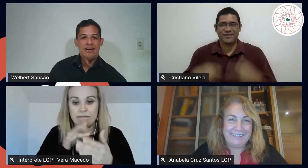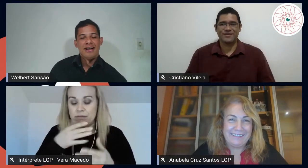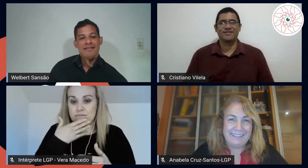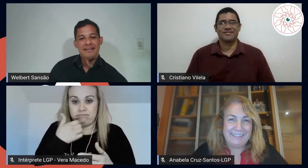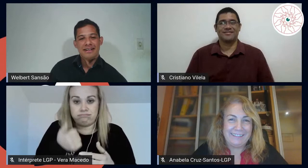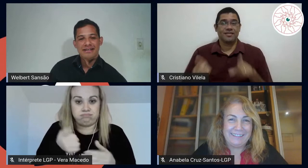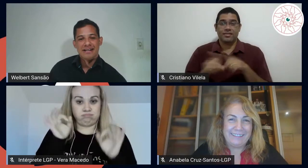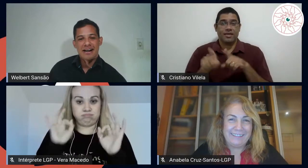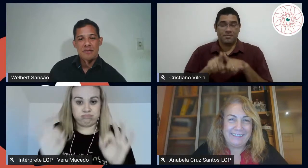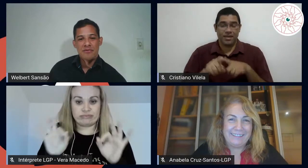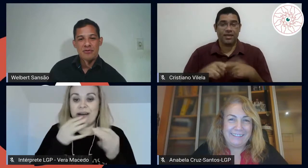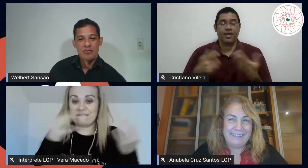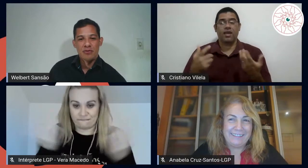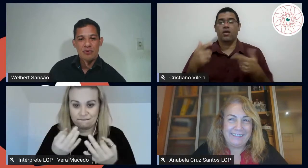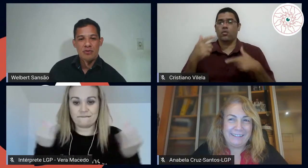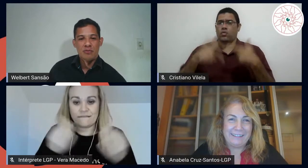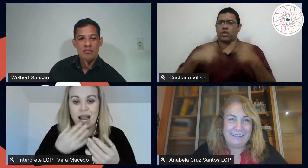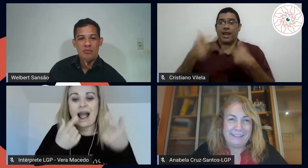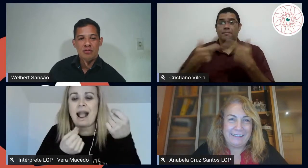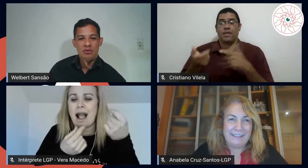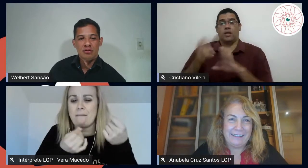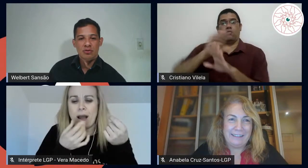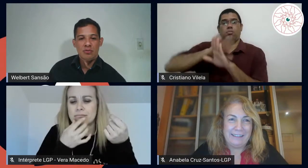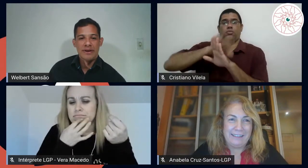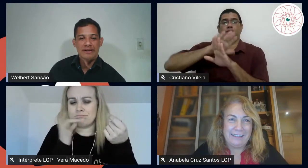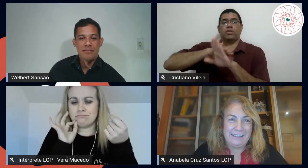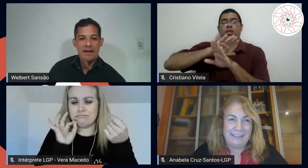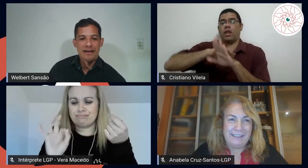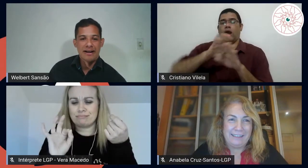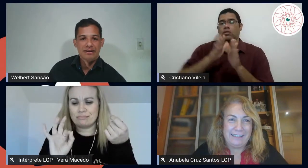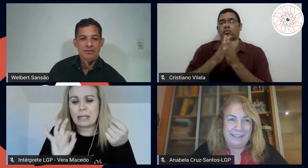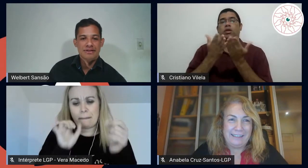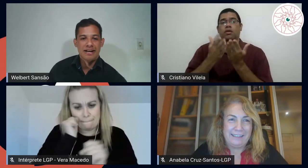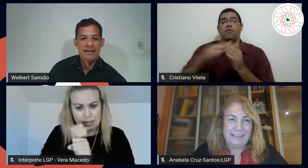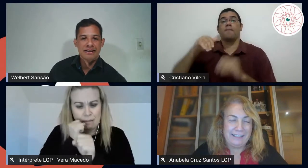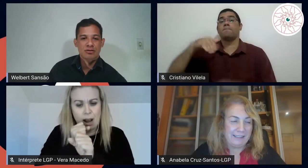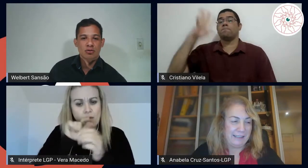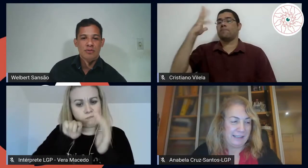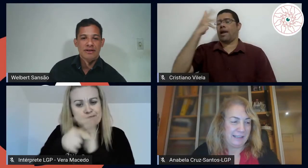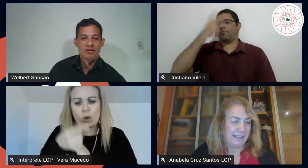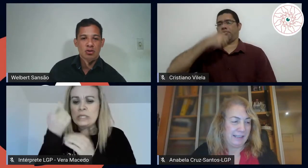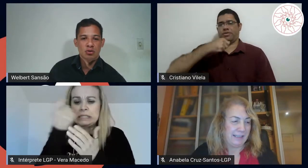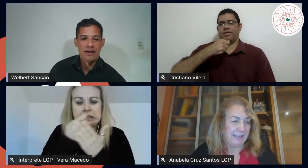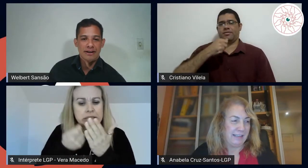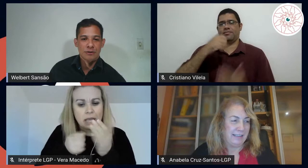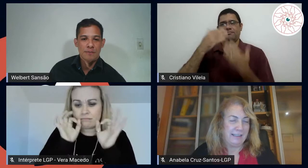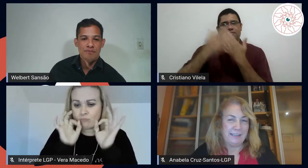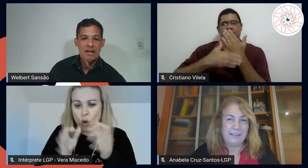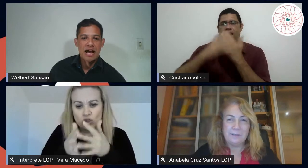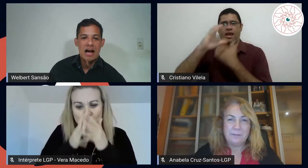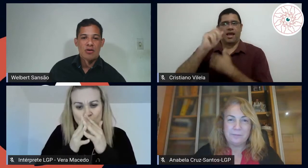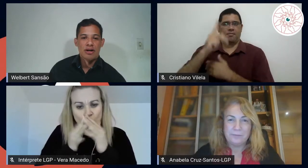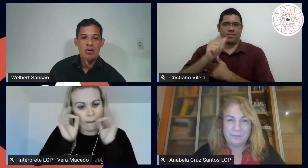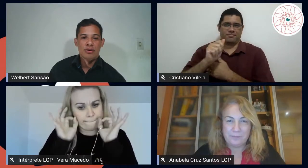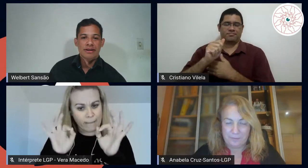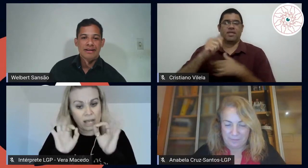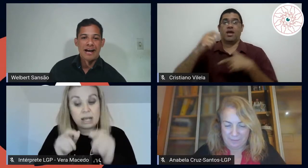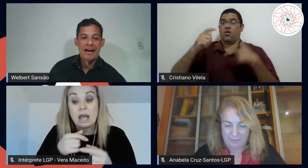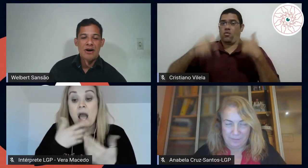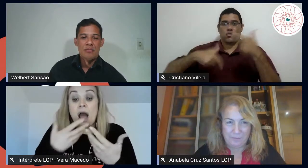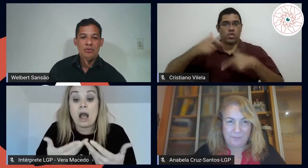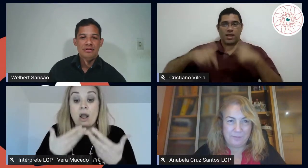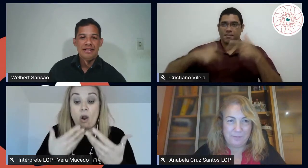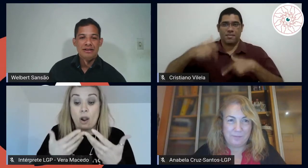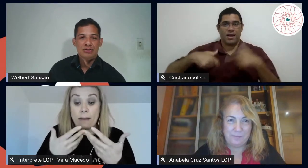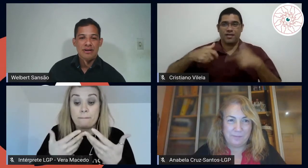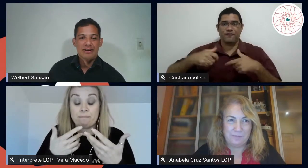bonito. É verdade, a capa ficou muito bem trabalhada, o design todo bem estruturado. Agora, o que